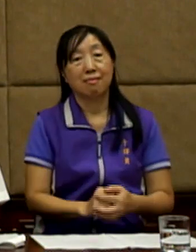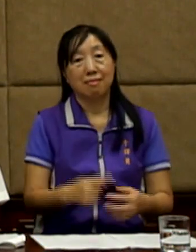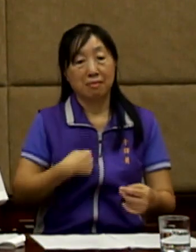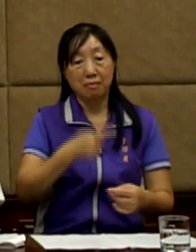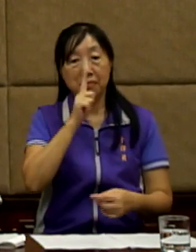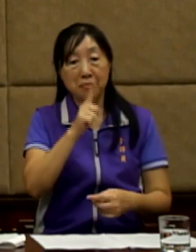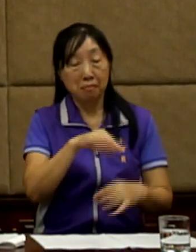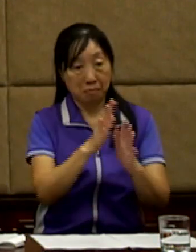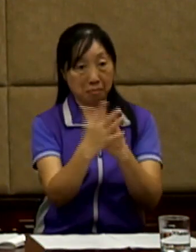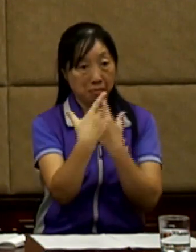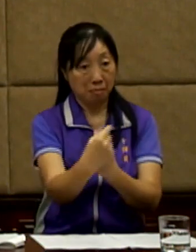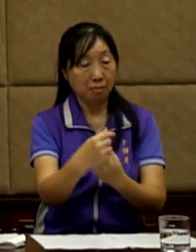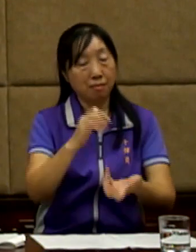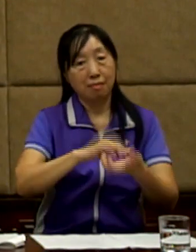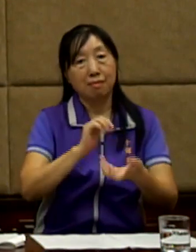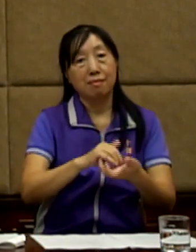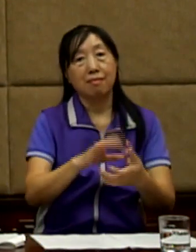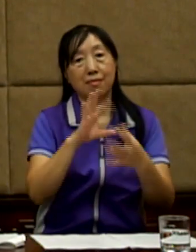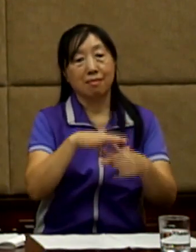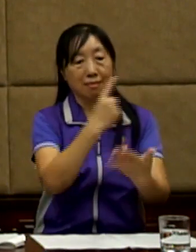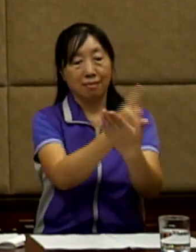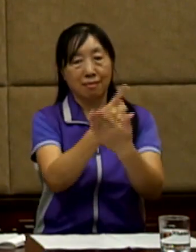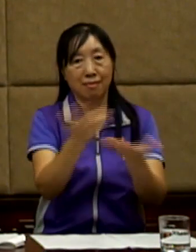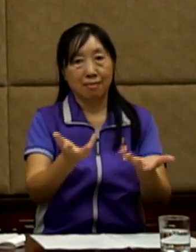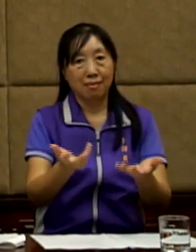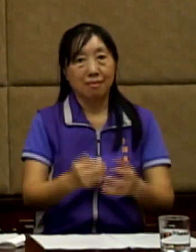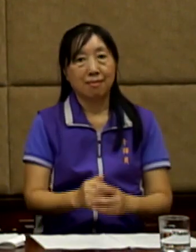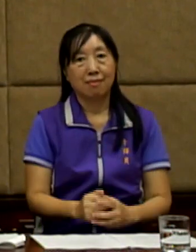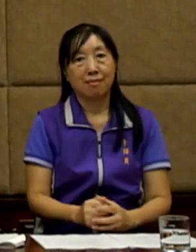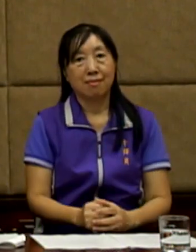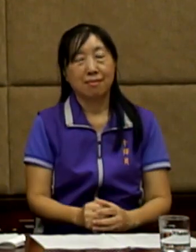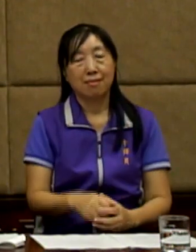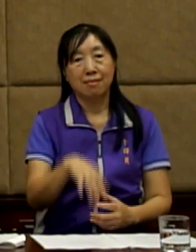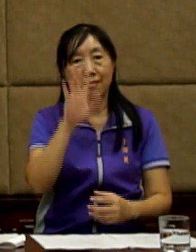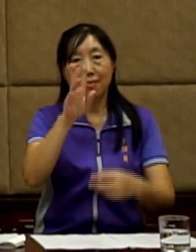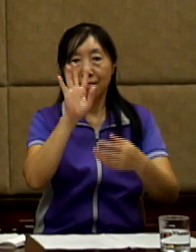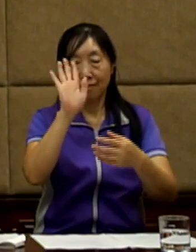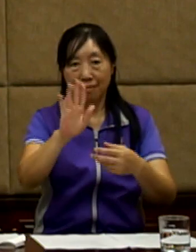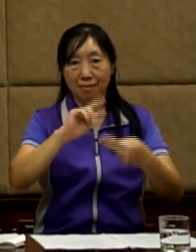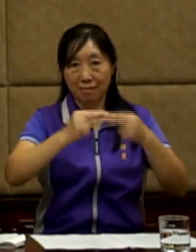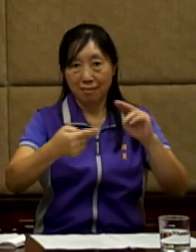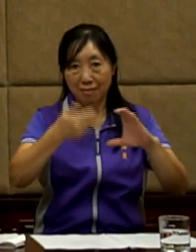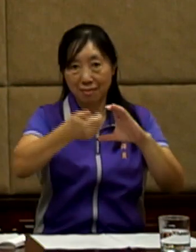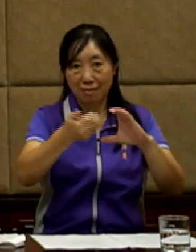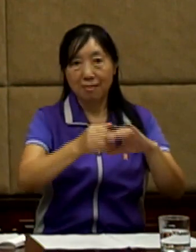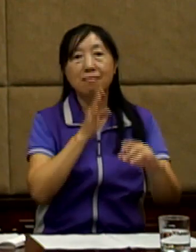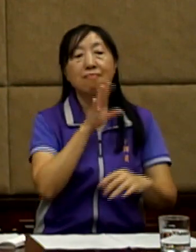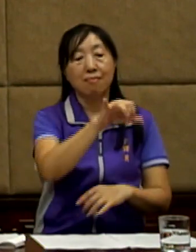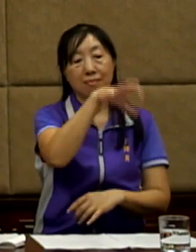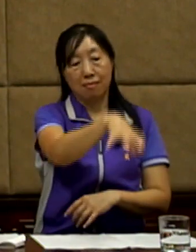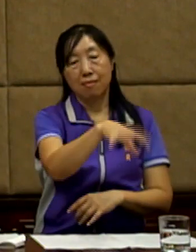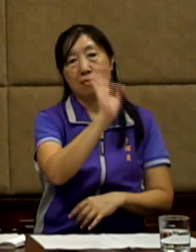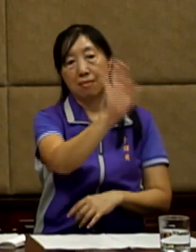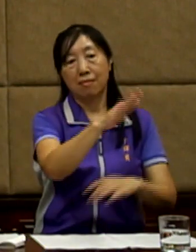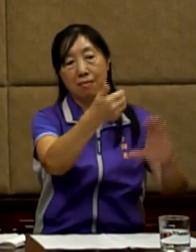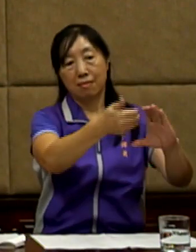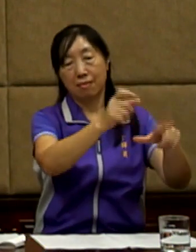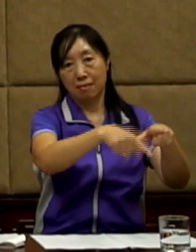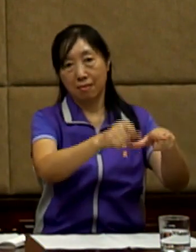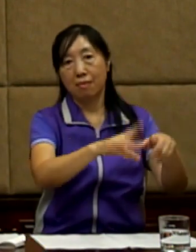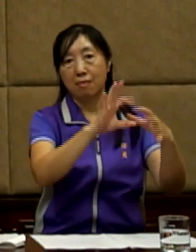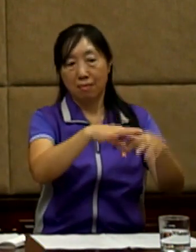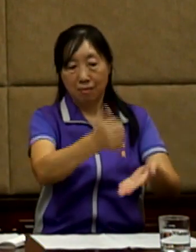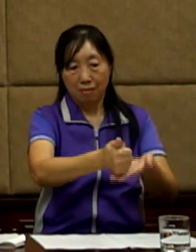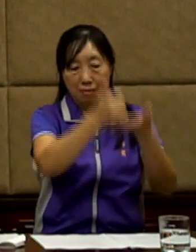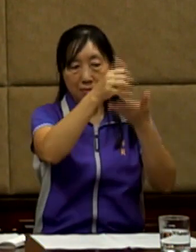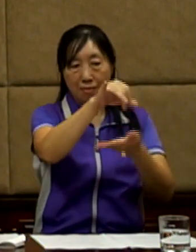去决定嘛。我想每一个案子，就是说我刚才讲的，有线电视是地方媒体，我们会尊重地方县市